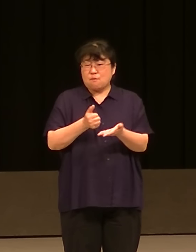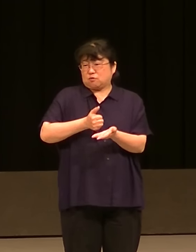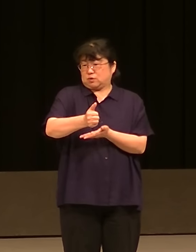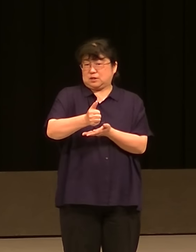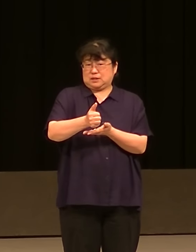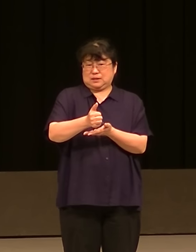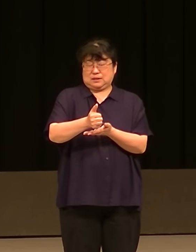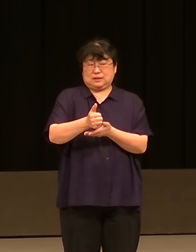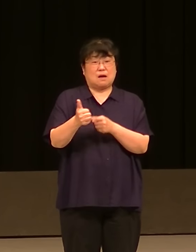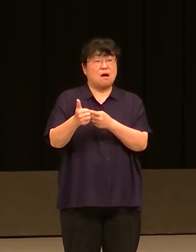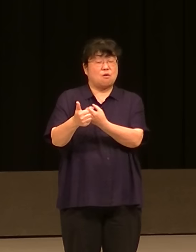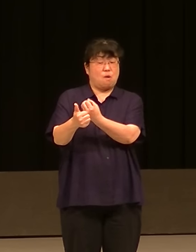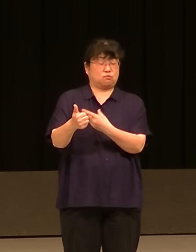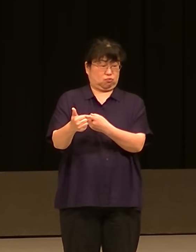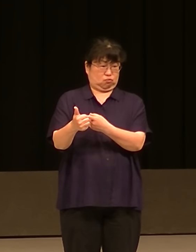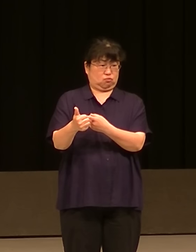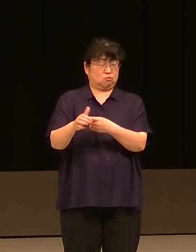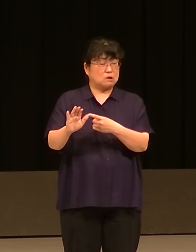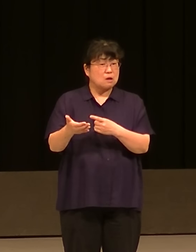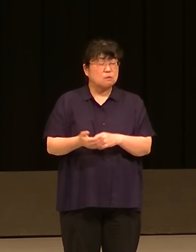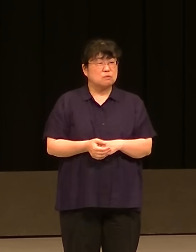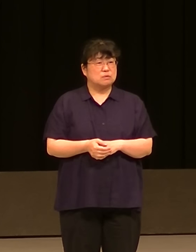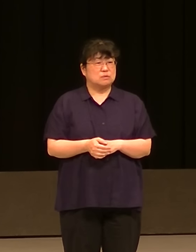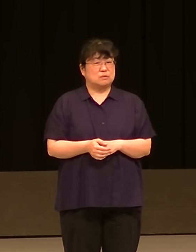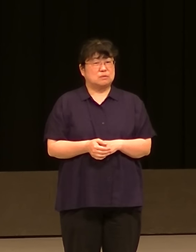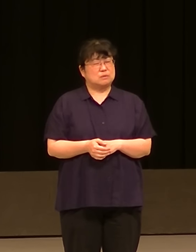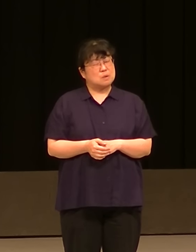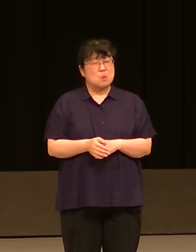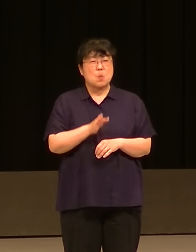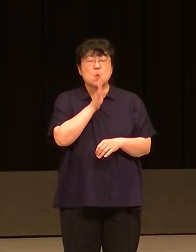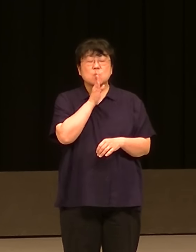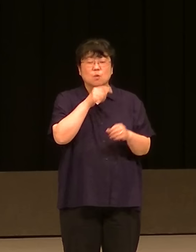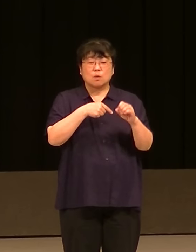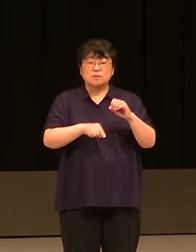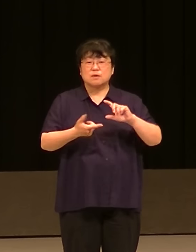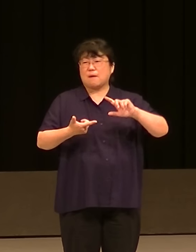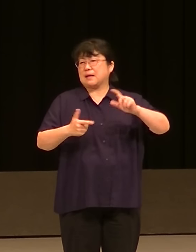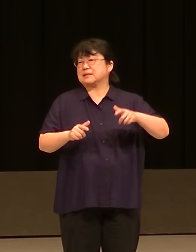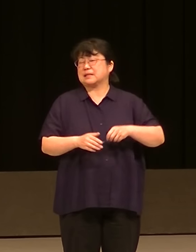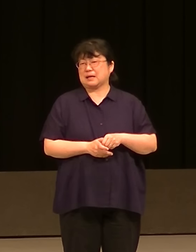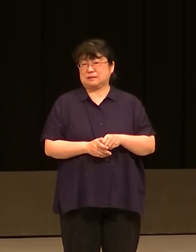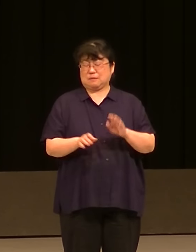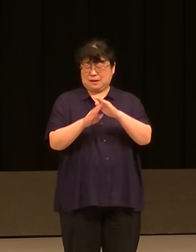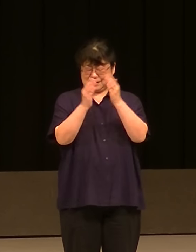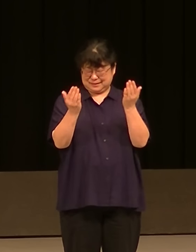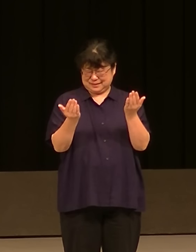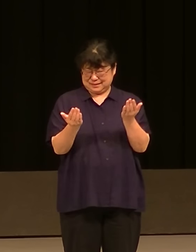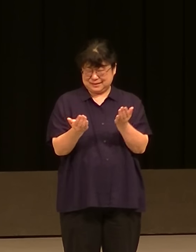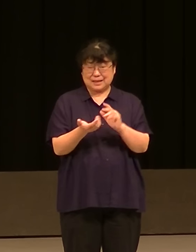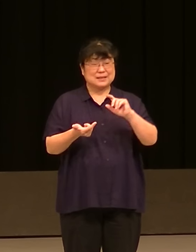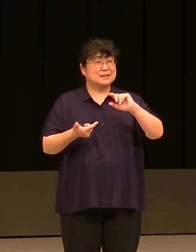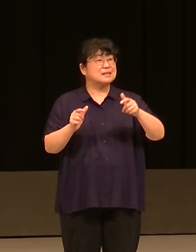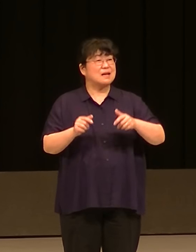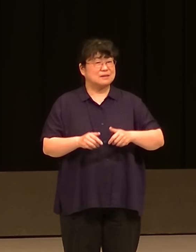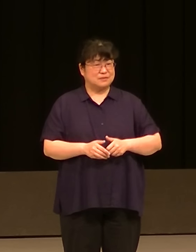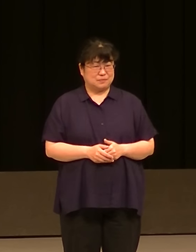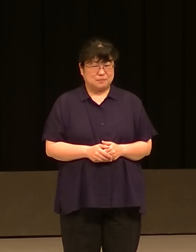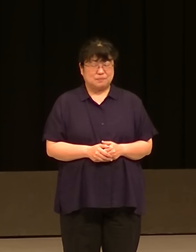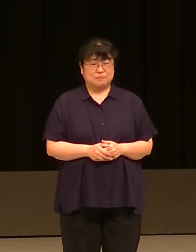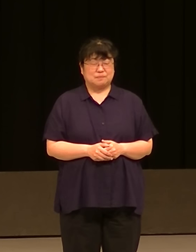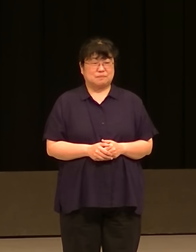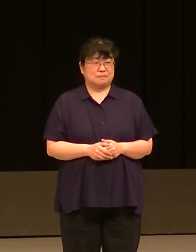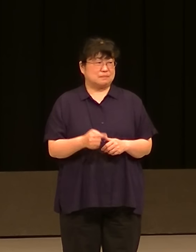に彼は言うんですが、全然それはその本来の意味とは、完全に正反対だというふうに